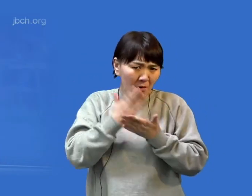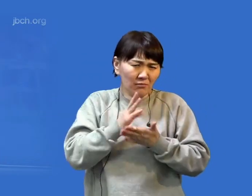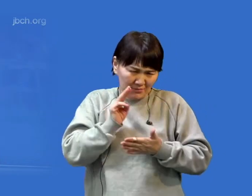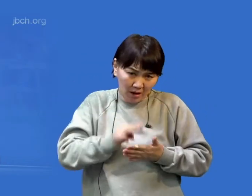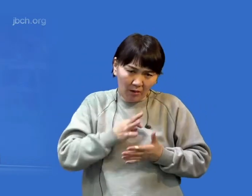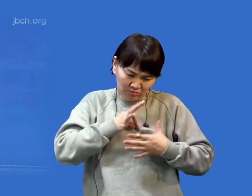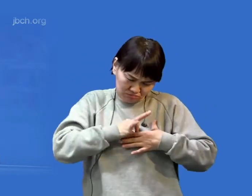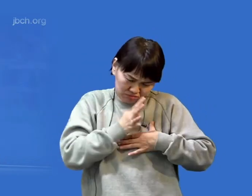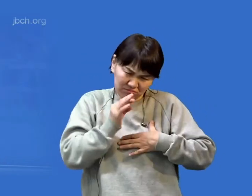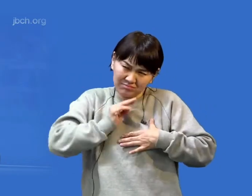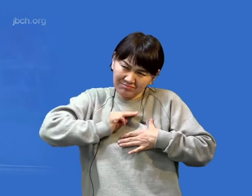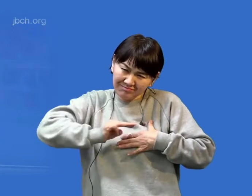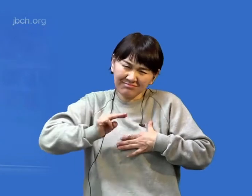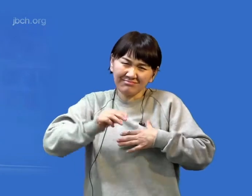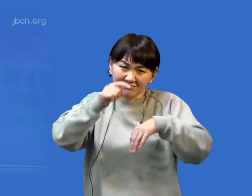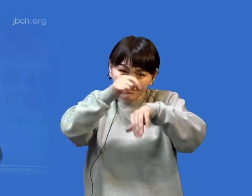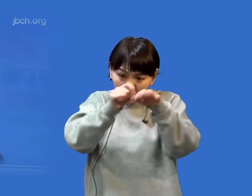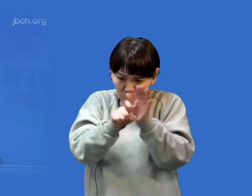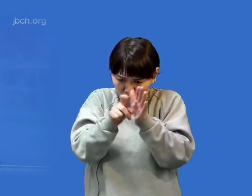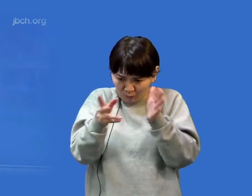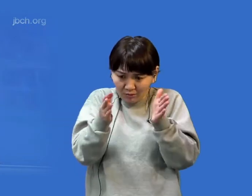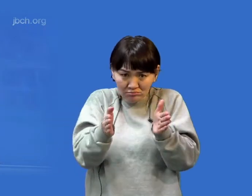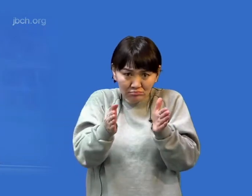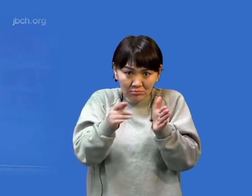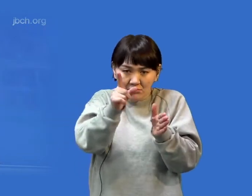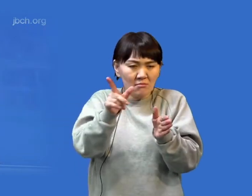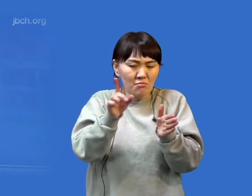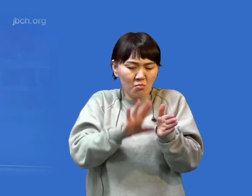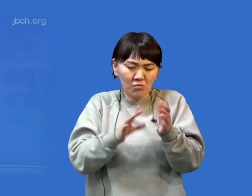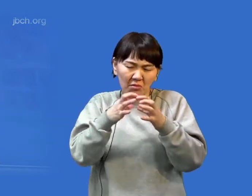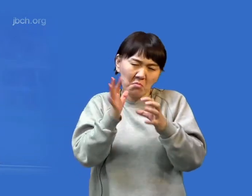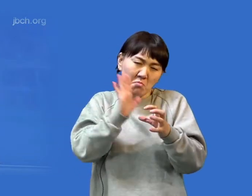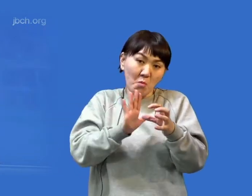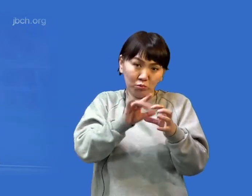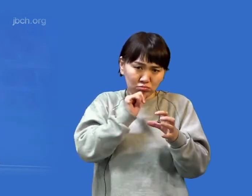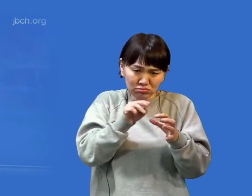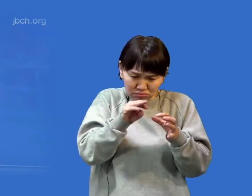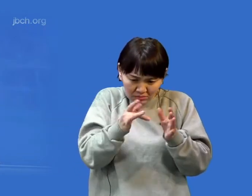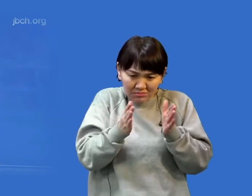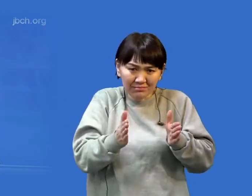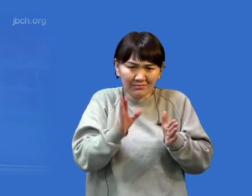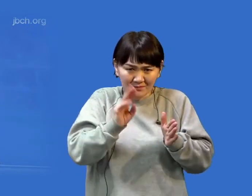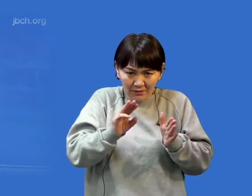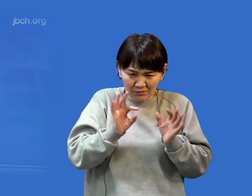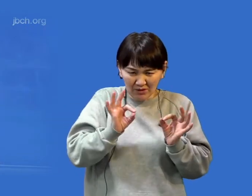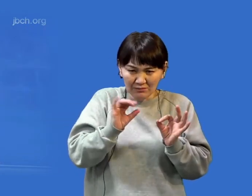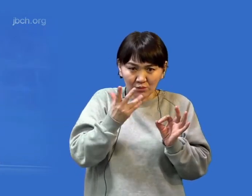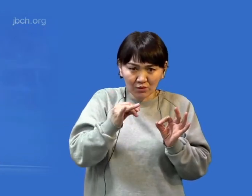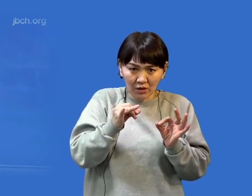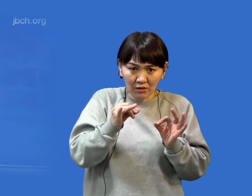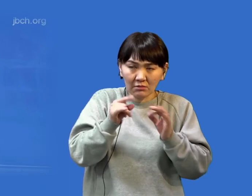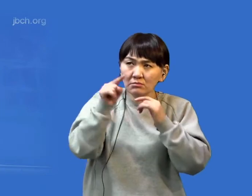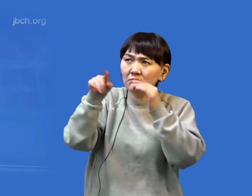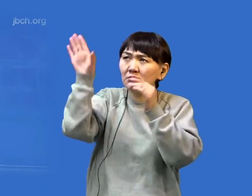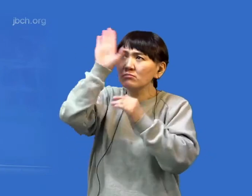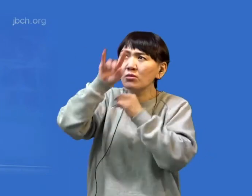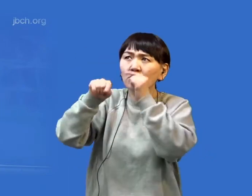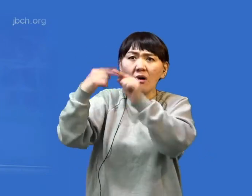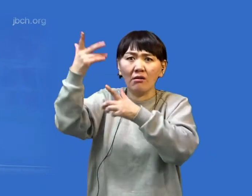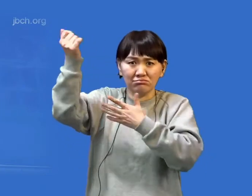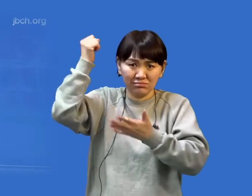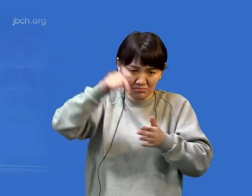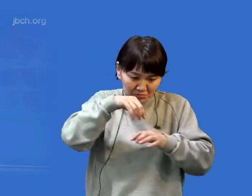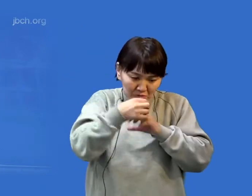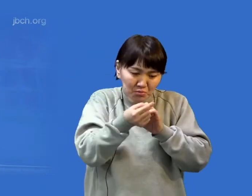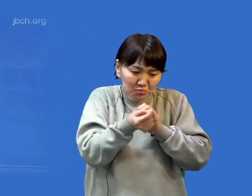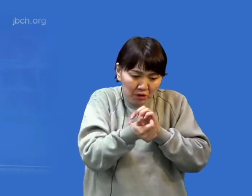зүйлээ амьдарч байгаа. Цаг хугацаанд дотор амьдарч байгаа хэрнээ мөнхийн зүйлсийн төлөө амьдардаг хүмүүс. Хачирхалтай хүмүүс байгаа ч тэ бид чинь. Энэ